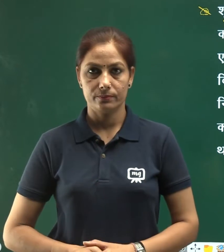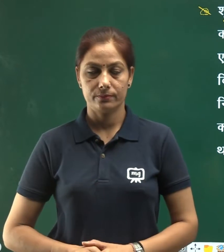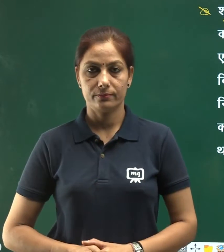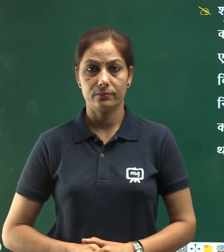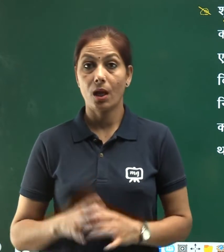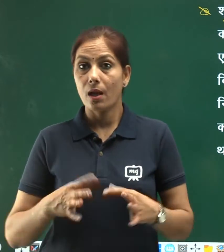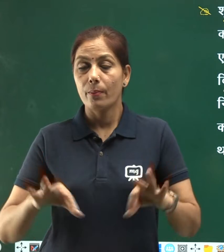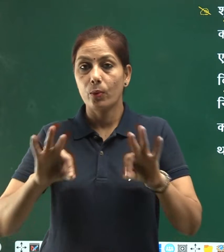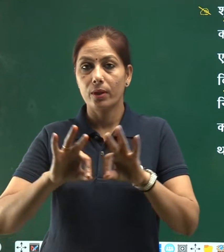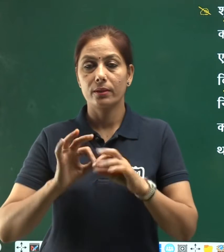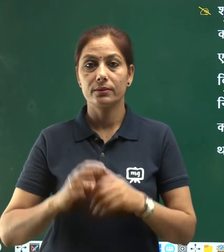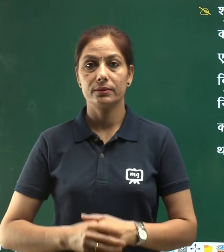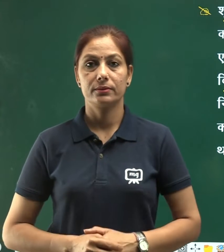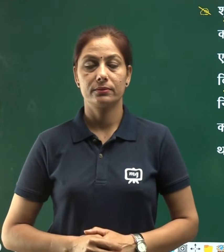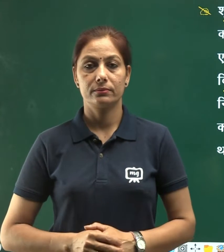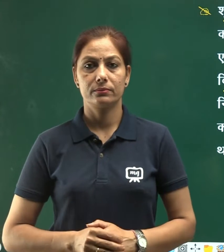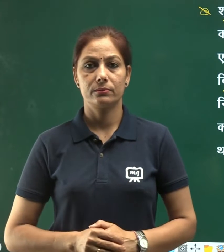विशेषकर